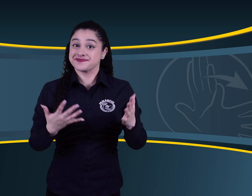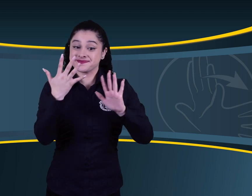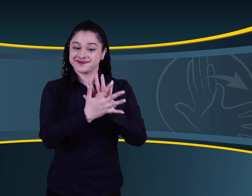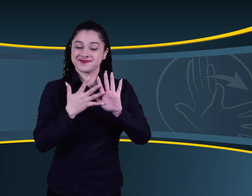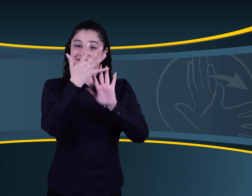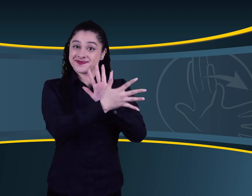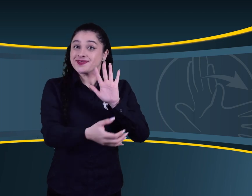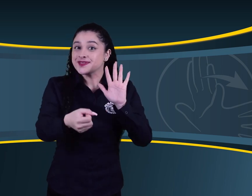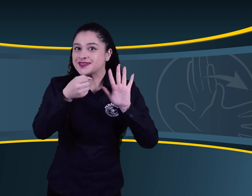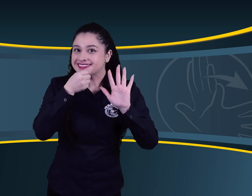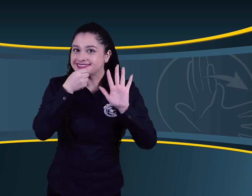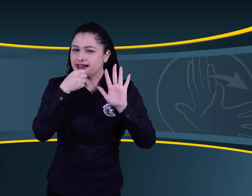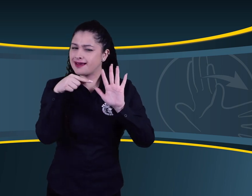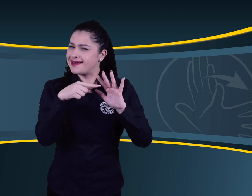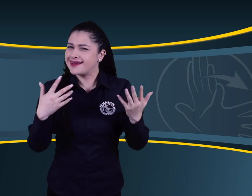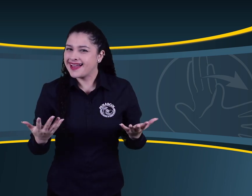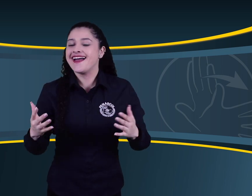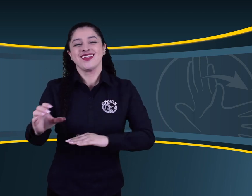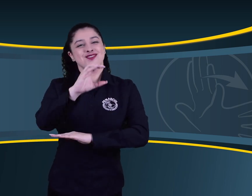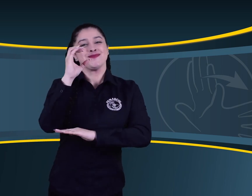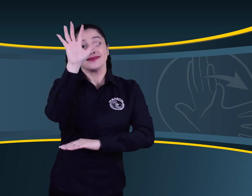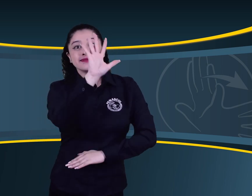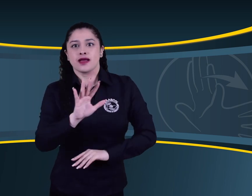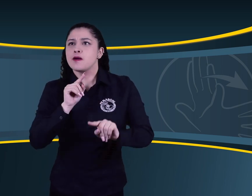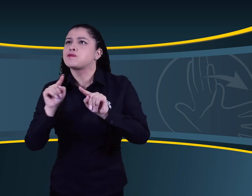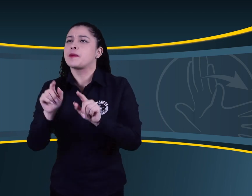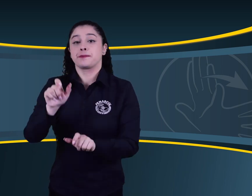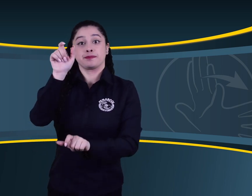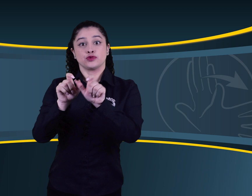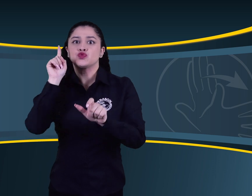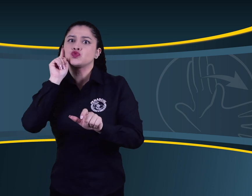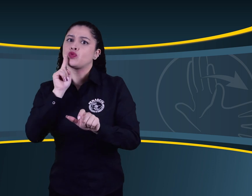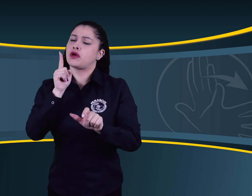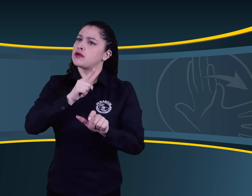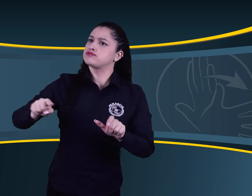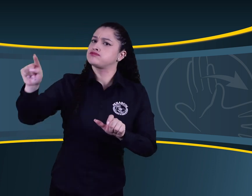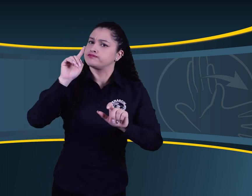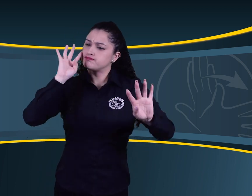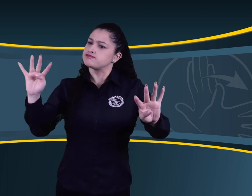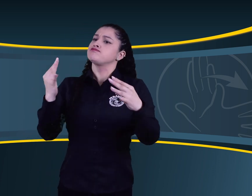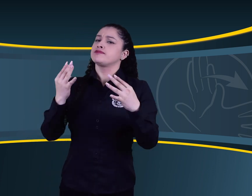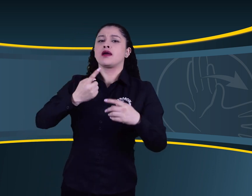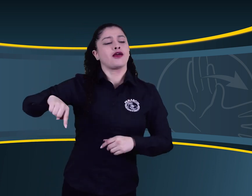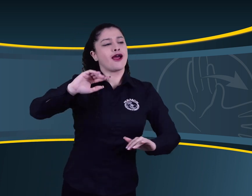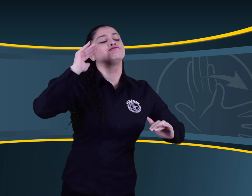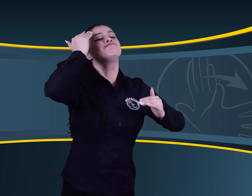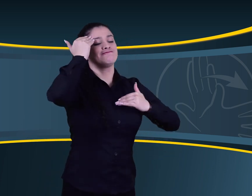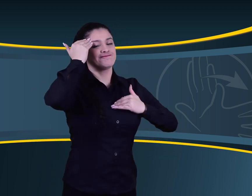notiseñales es un espacio para visibilizar a las personas sordas y para una toma de conciencia de sus derechos